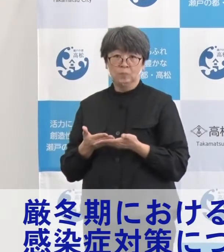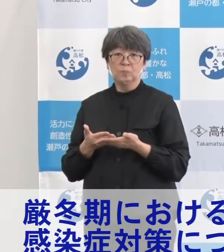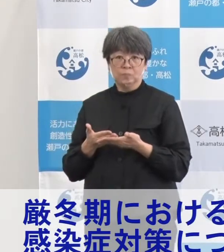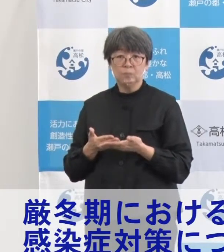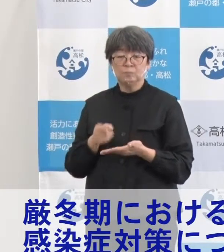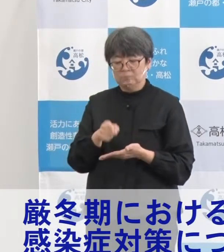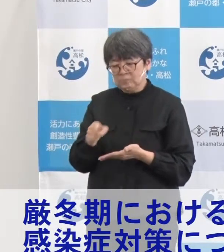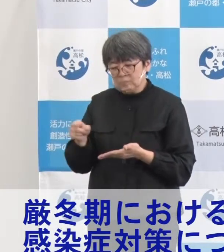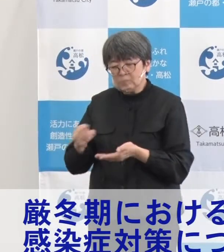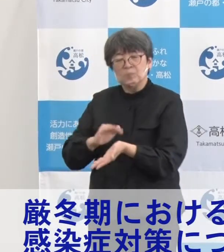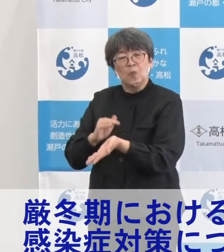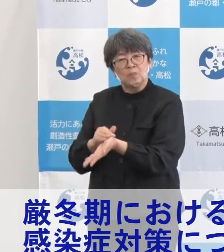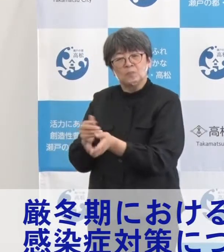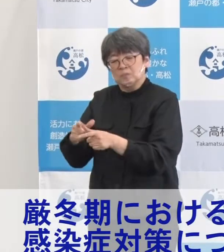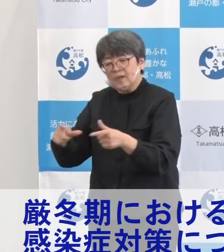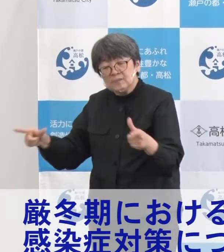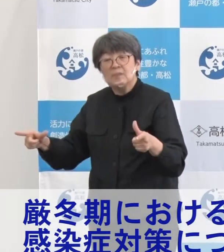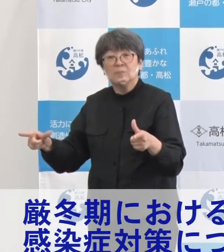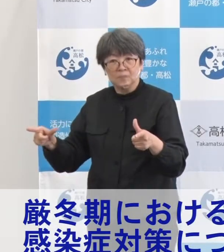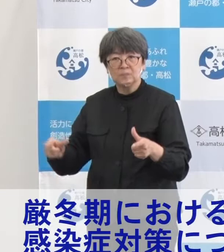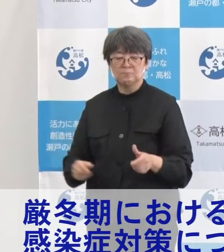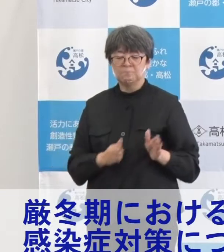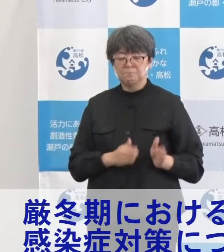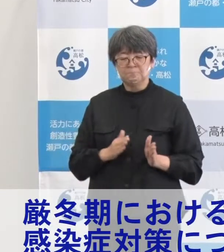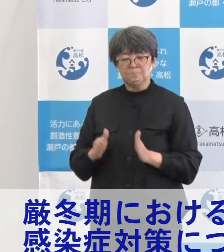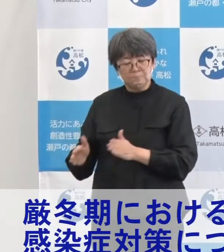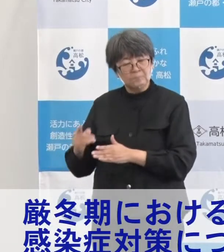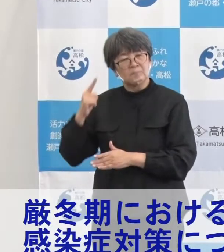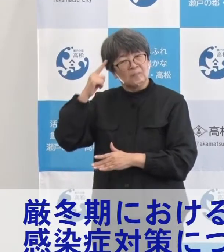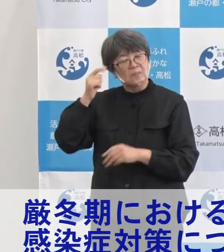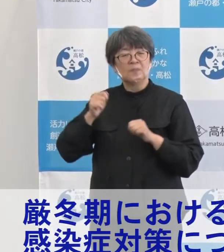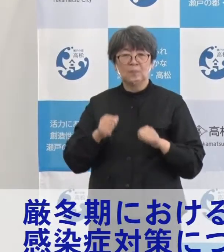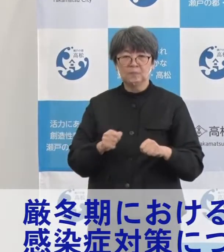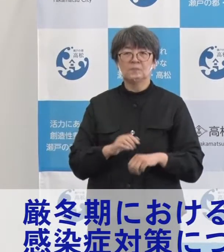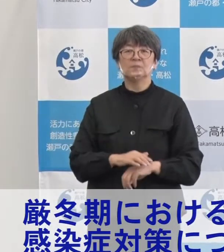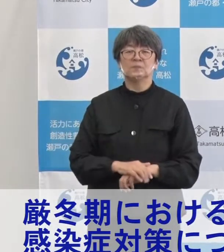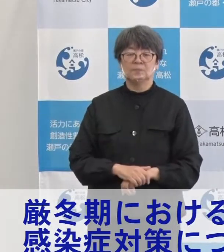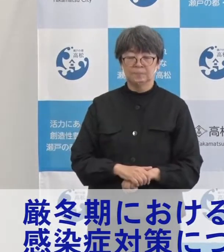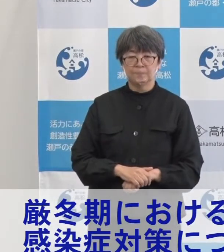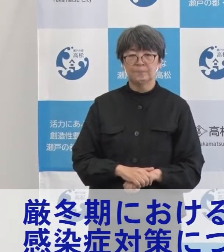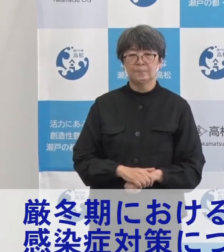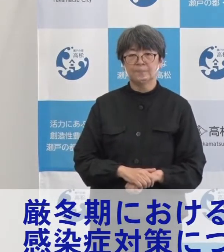体制を整えておりというようなことをやっておるところでございます